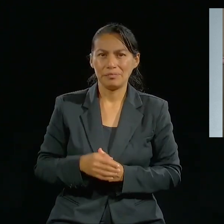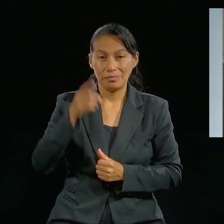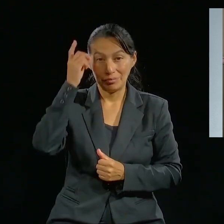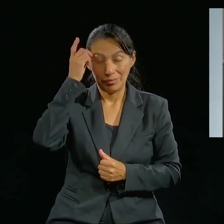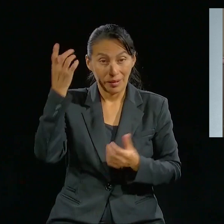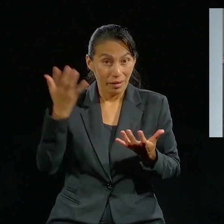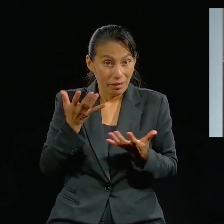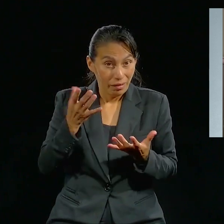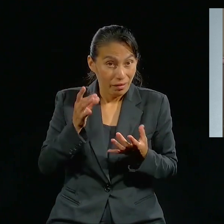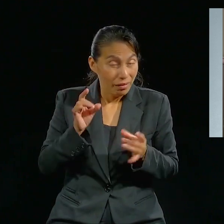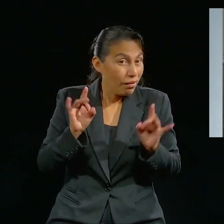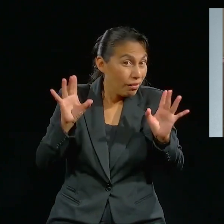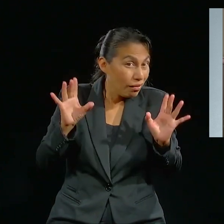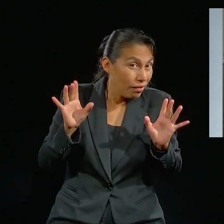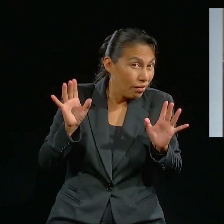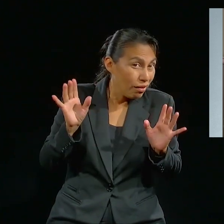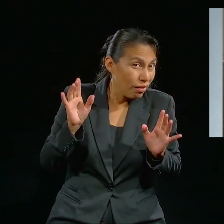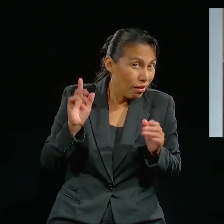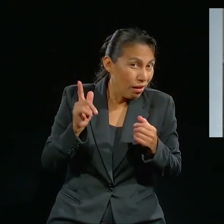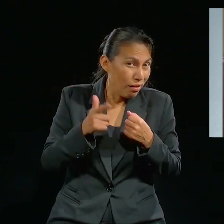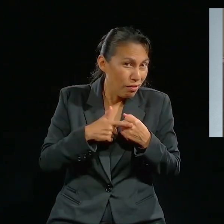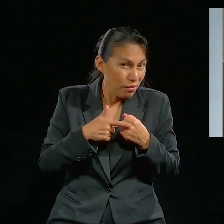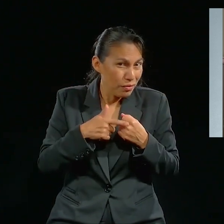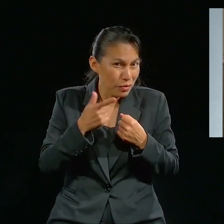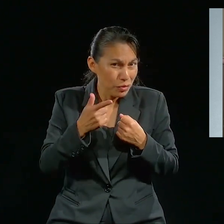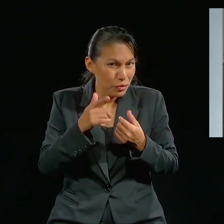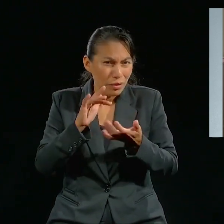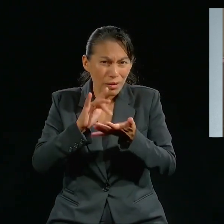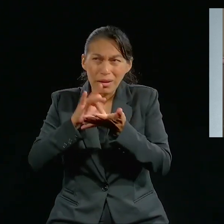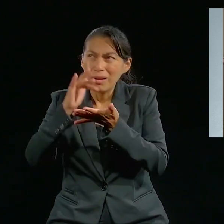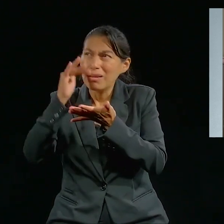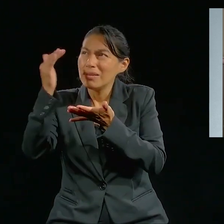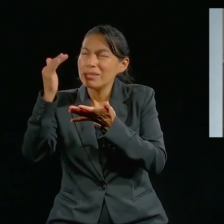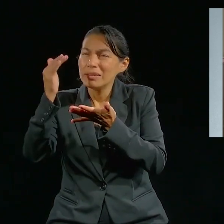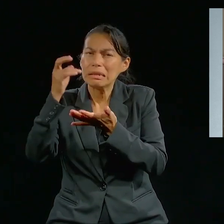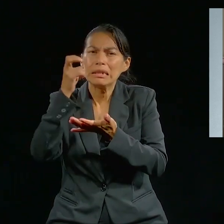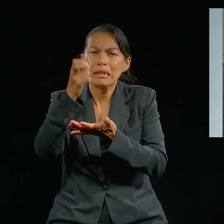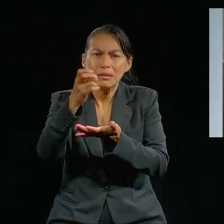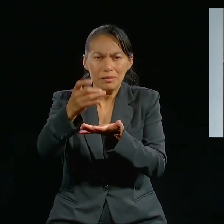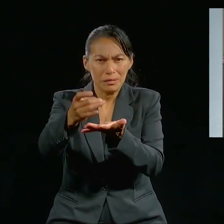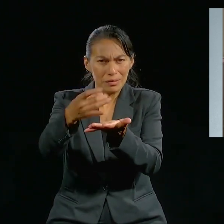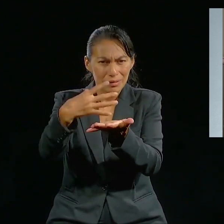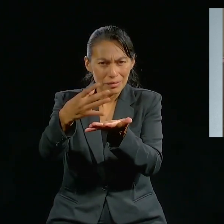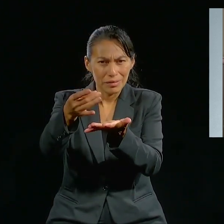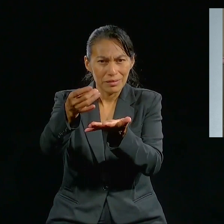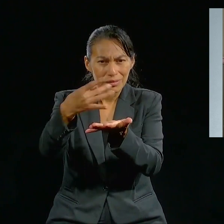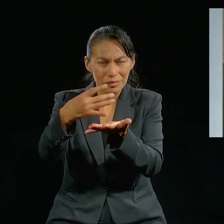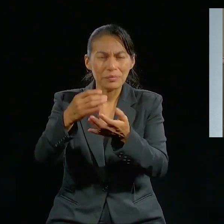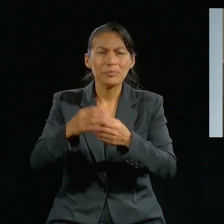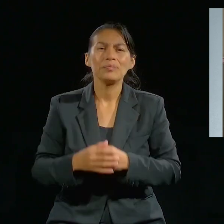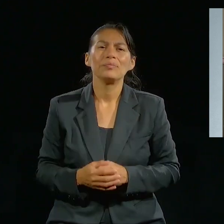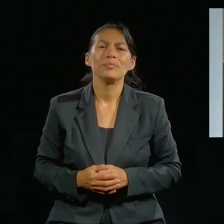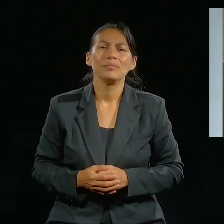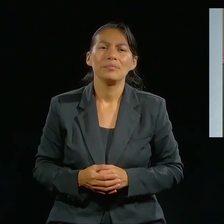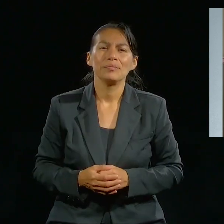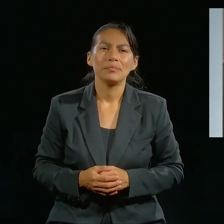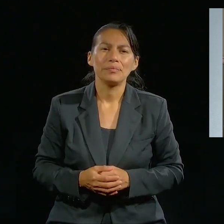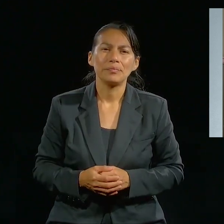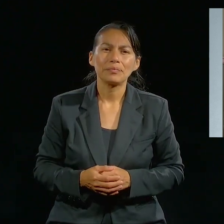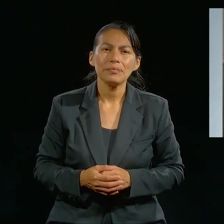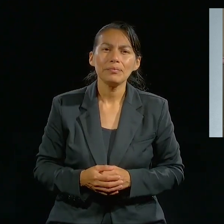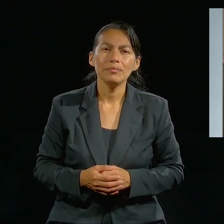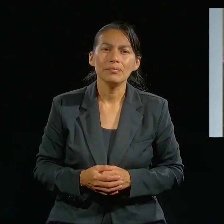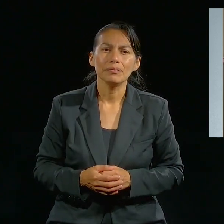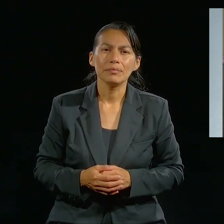algo que realmente estás agradecida o agradecido envía esos pedidos o esos